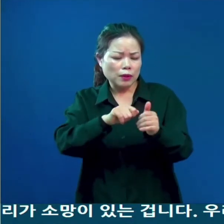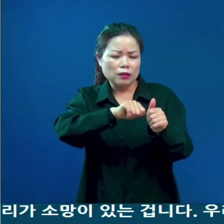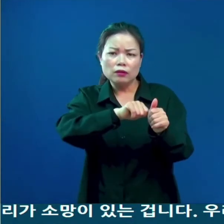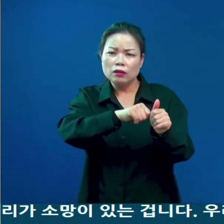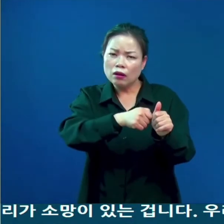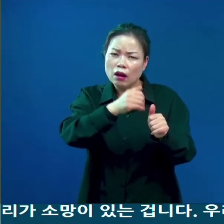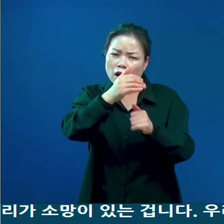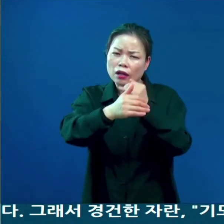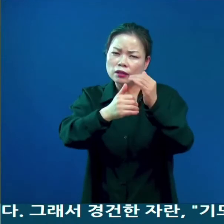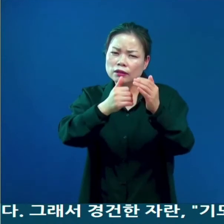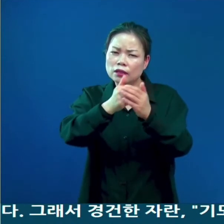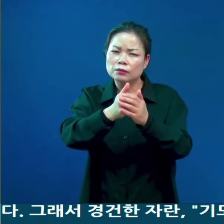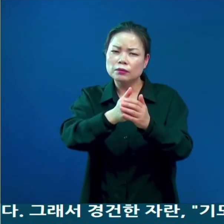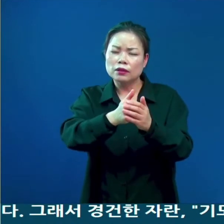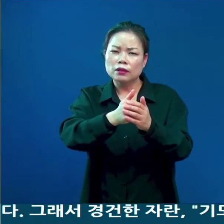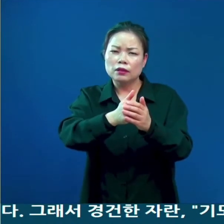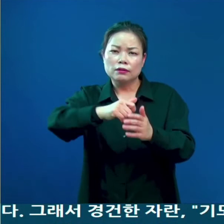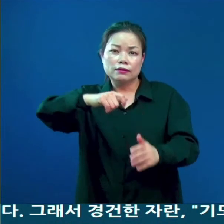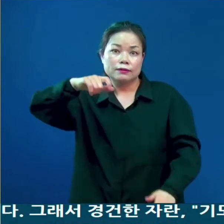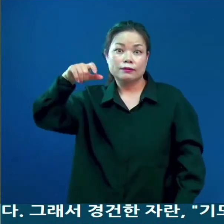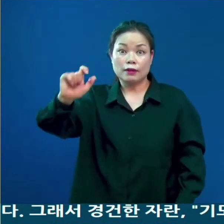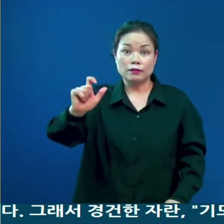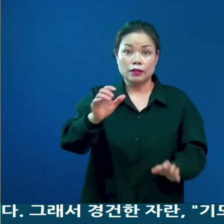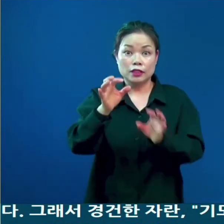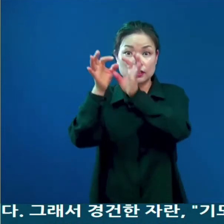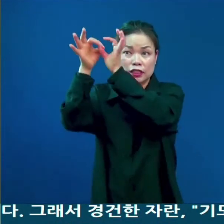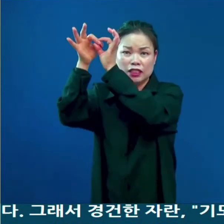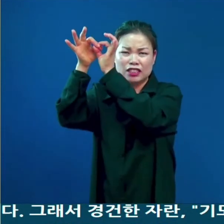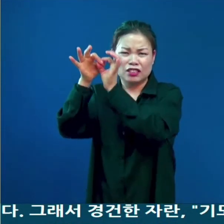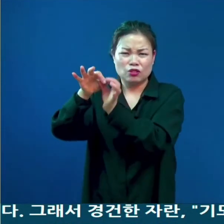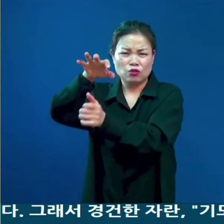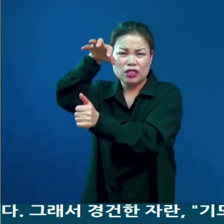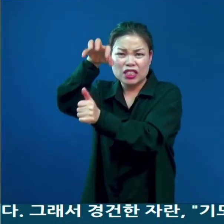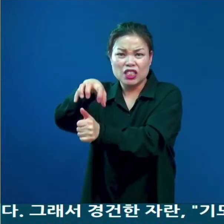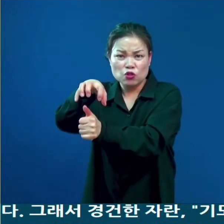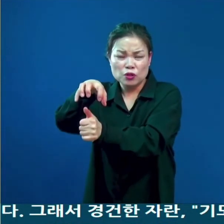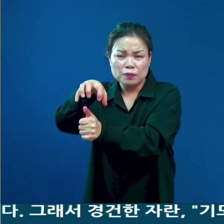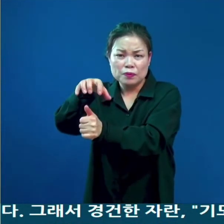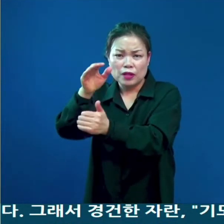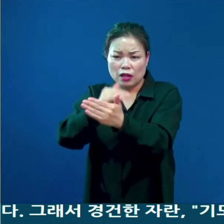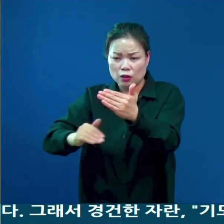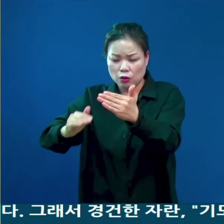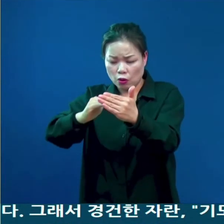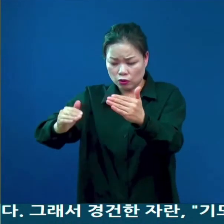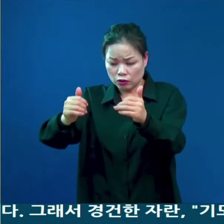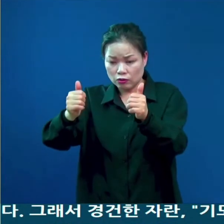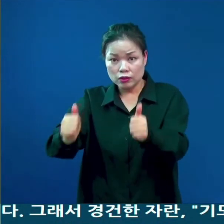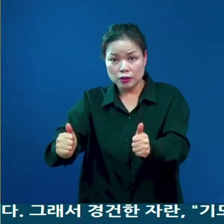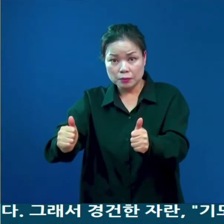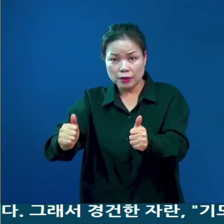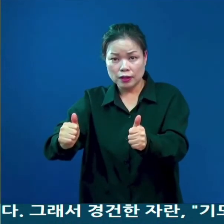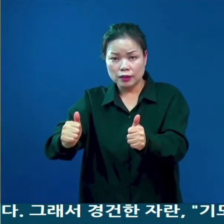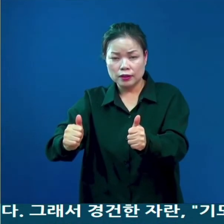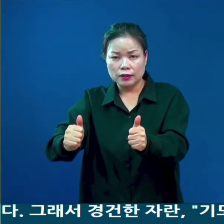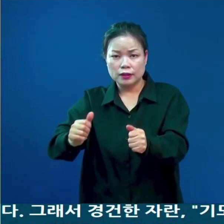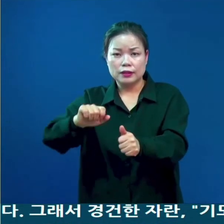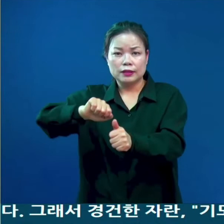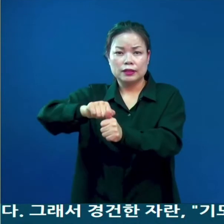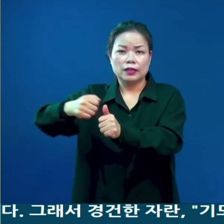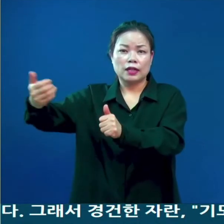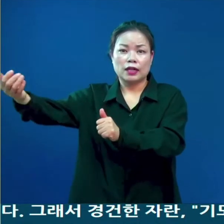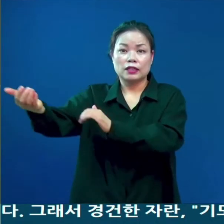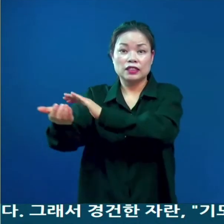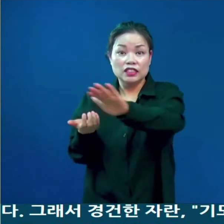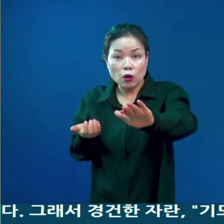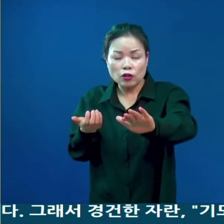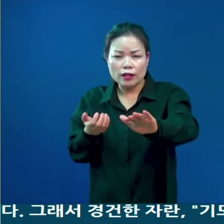징계와 하나님의 그 강력하신 지속적인 그 누르심, 하나님의 공의로운 심판과 징계가 이르기 전에